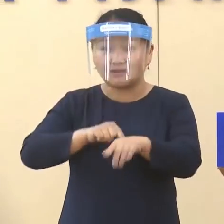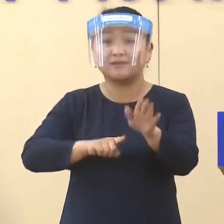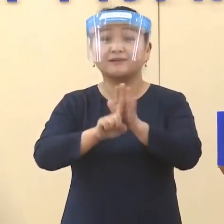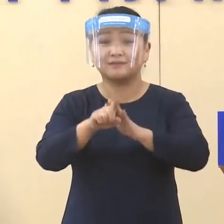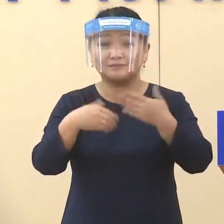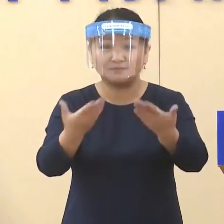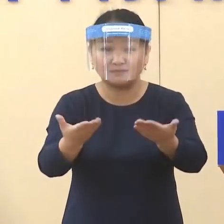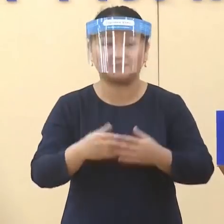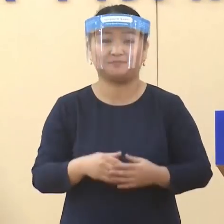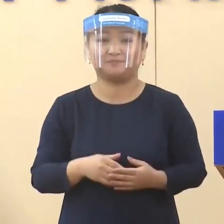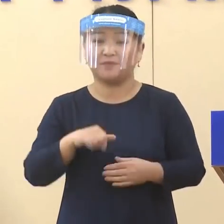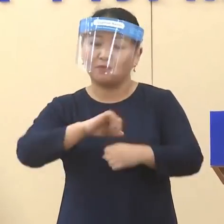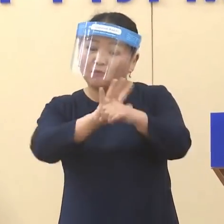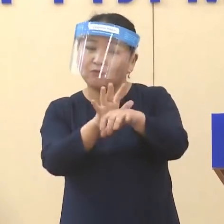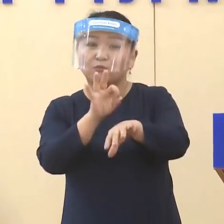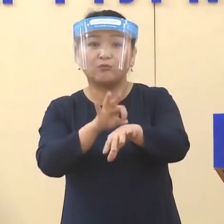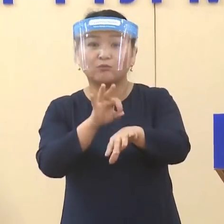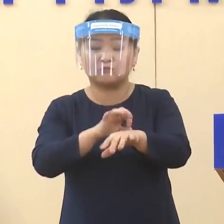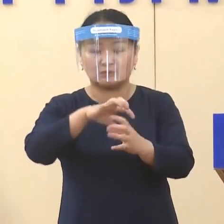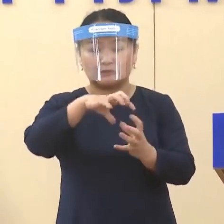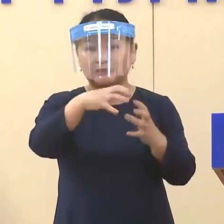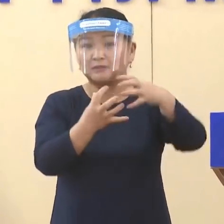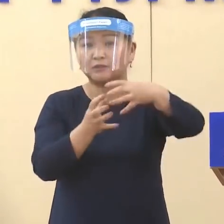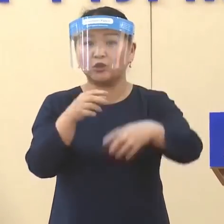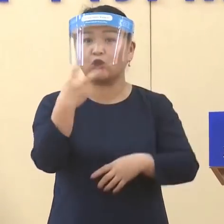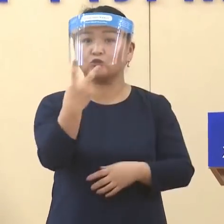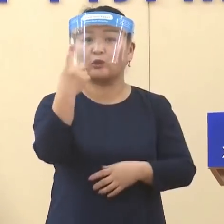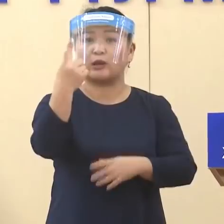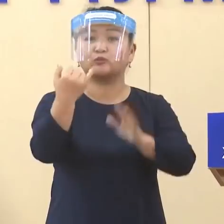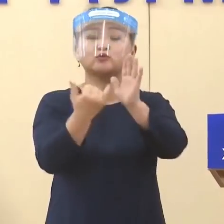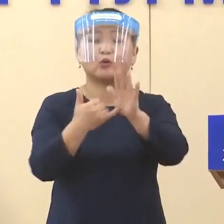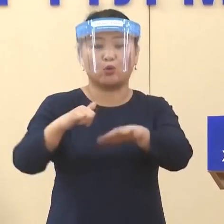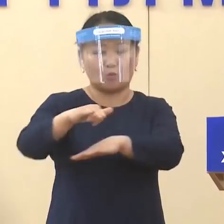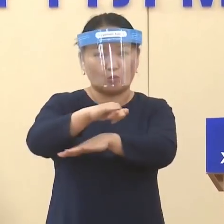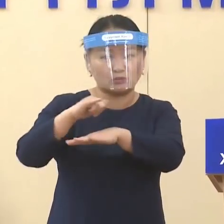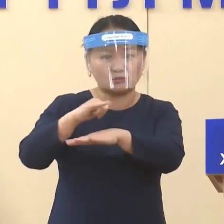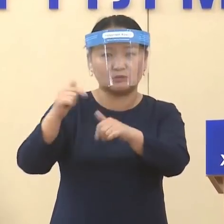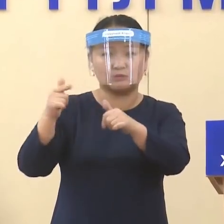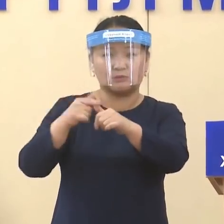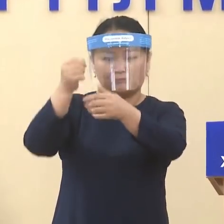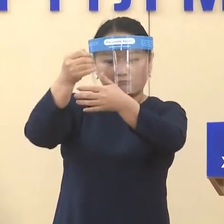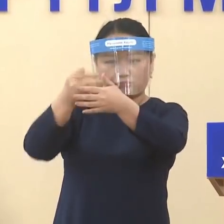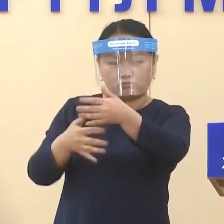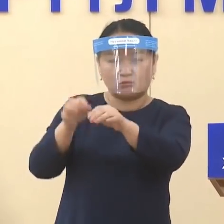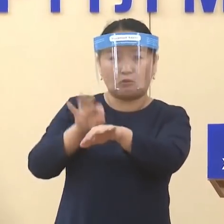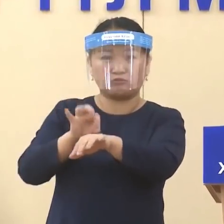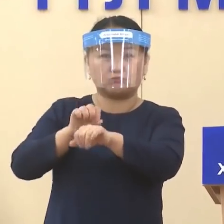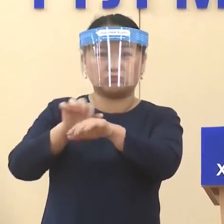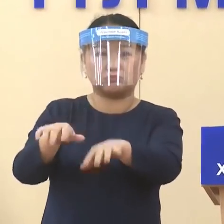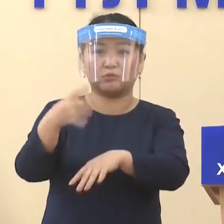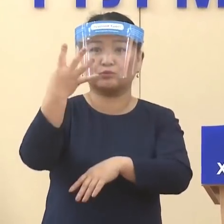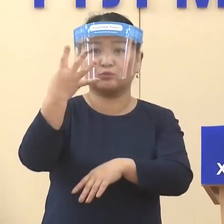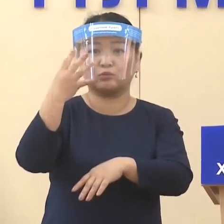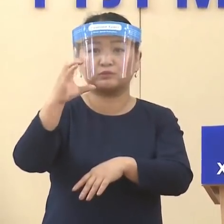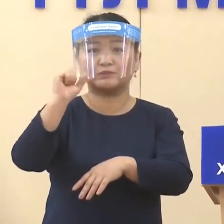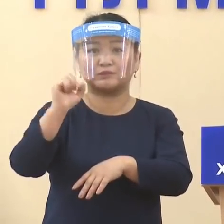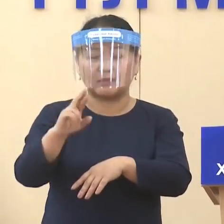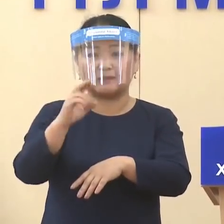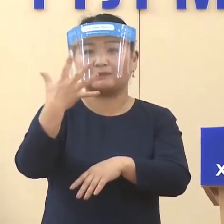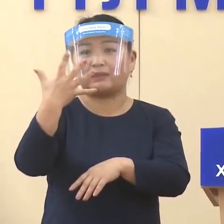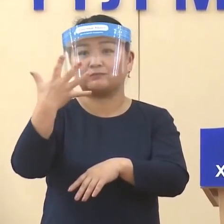эхэлж байна. За коронавирус халдвар дэлхийн 216 орон нутгийн дэвсгэрт бүртгэгдэж 4